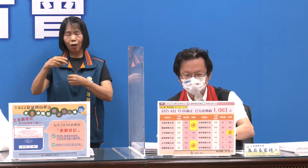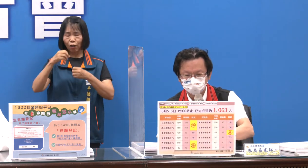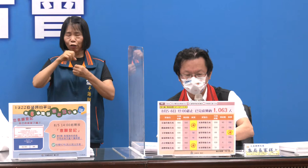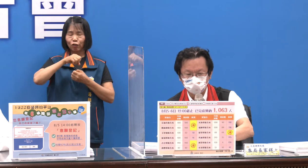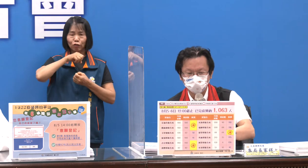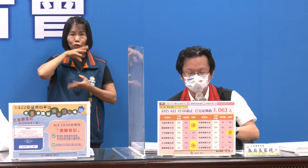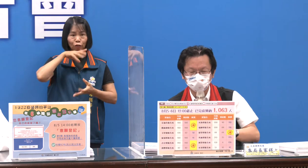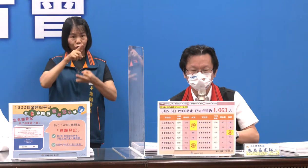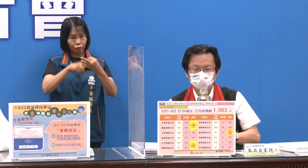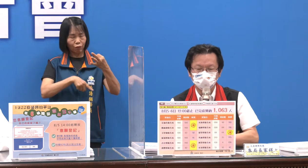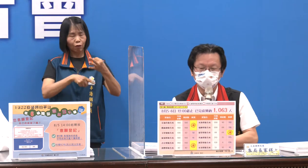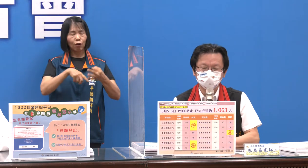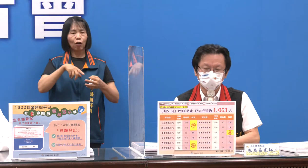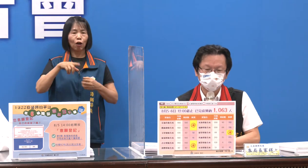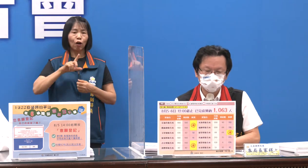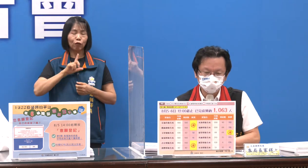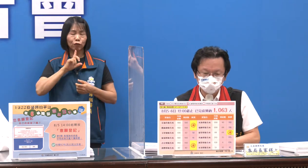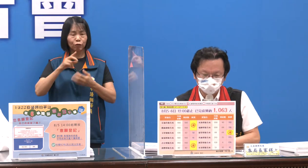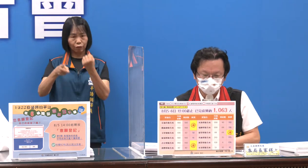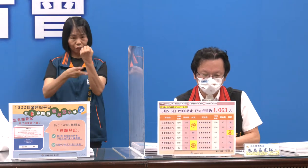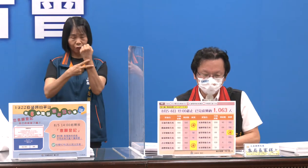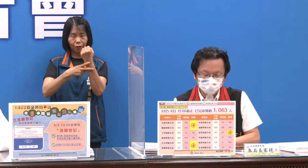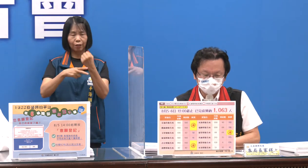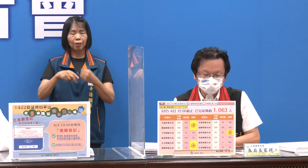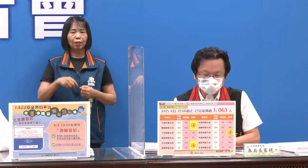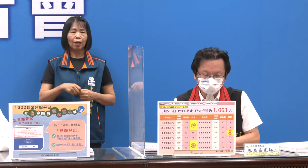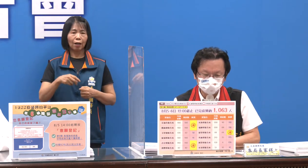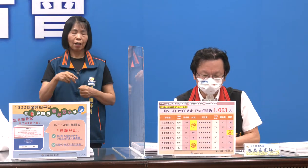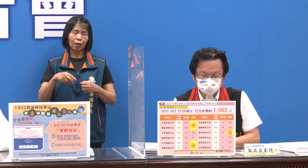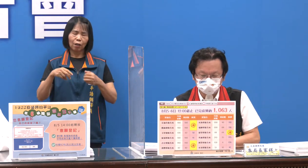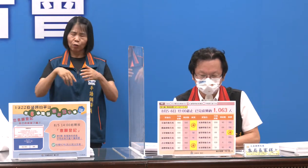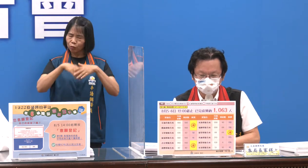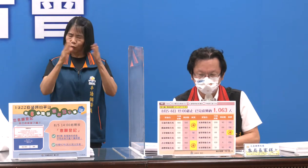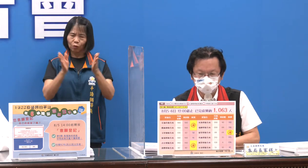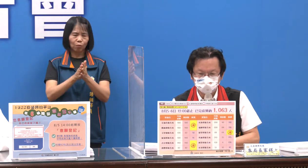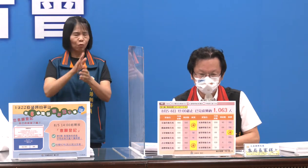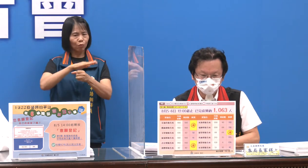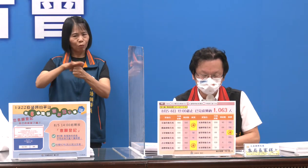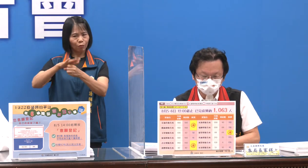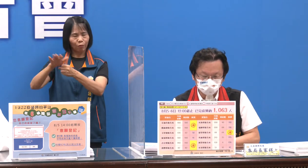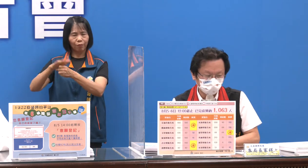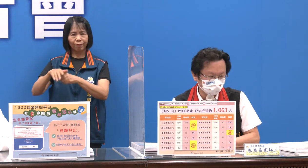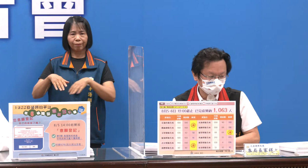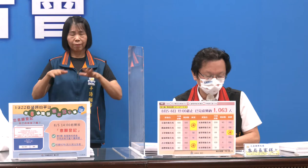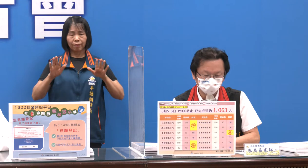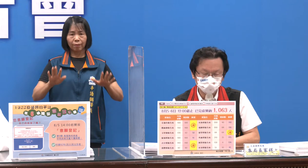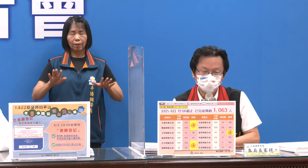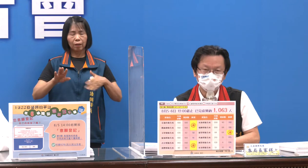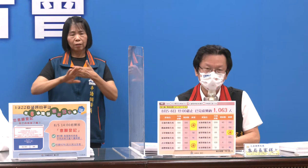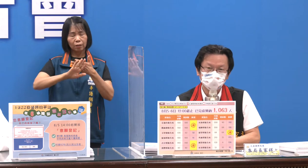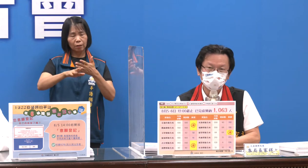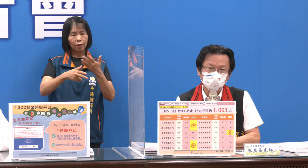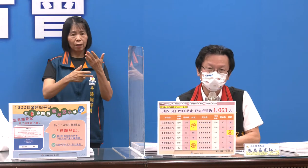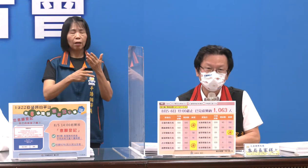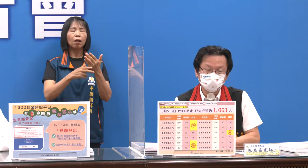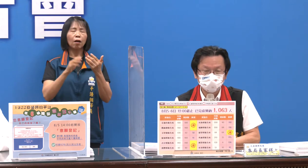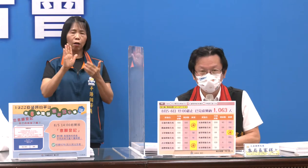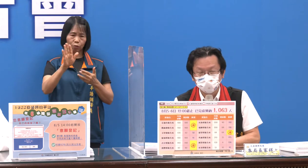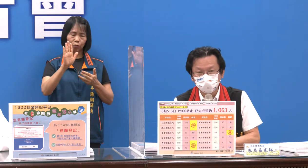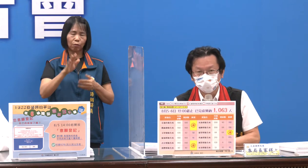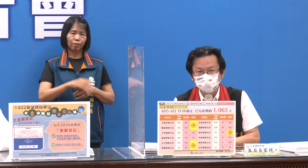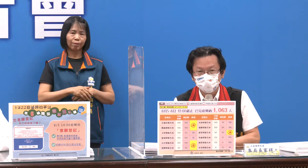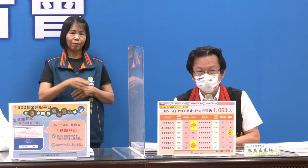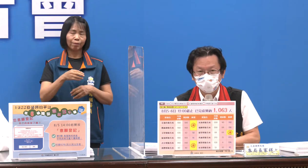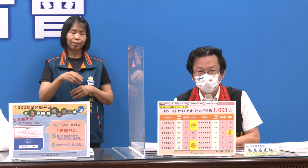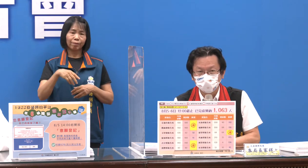丰还有富里目前都预约额满，但其他的卫生所的部分目前呢还有空间。所以在这边再次的